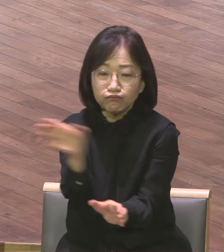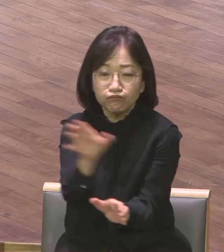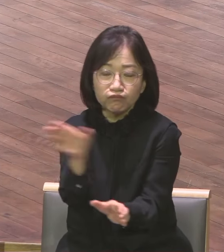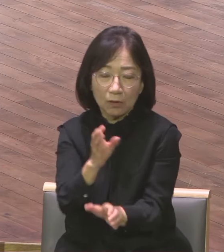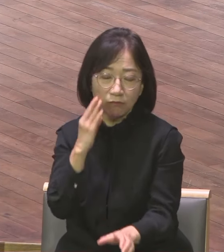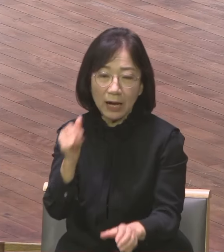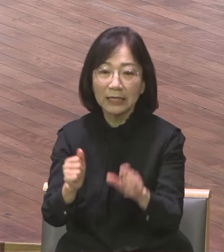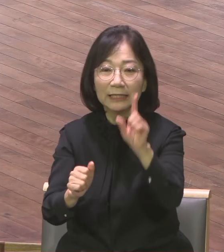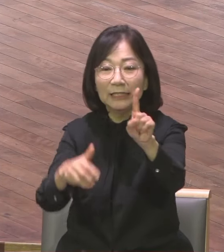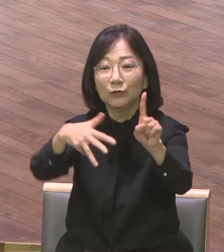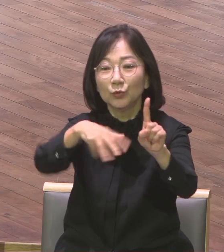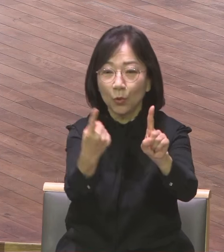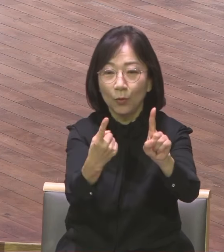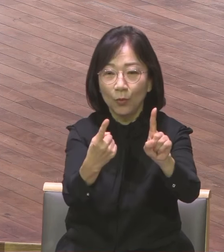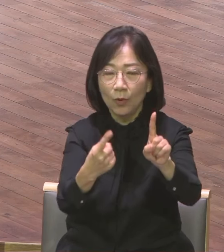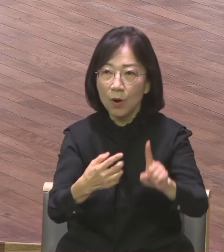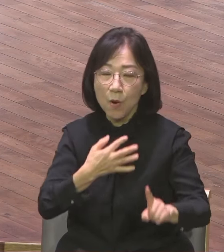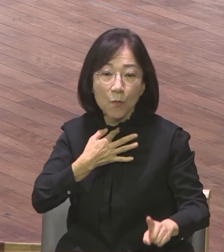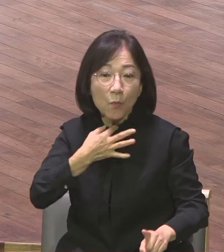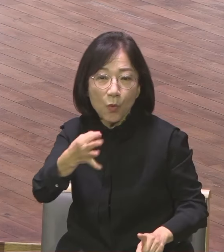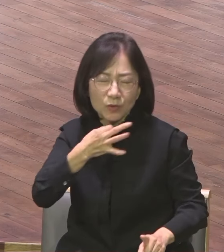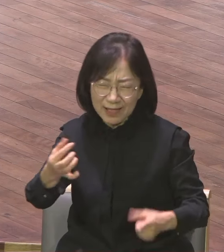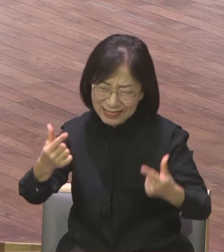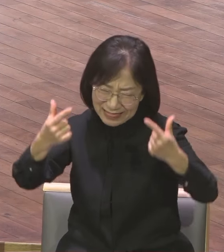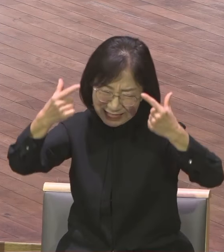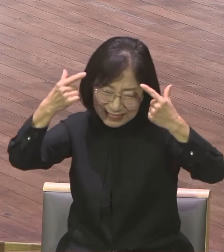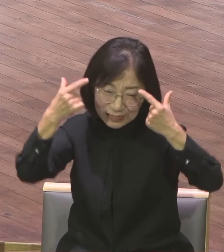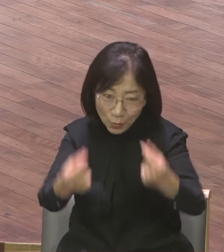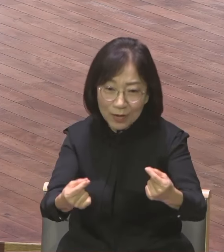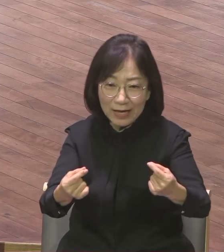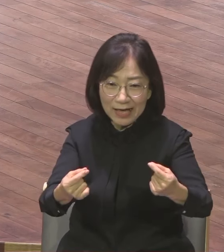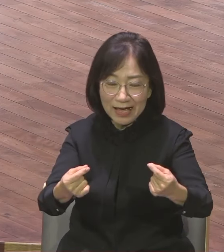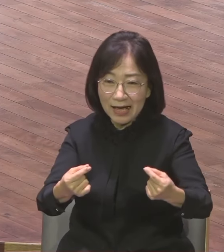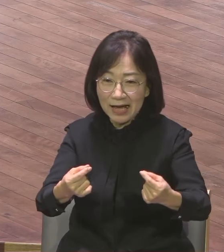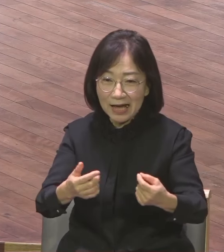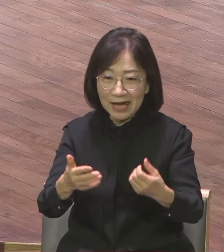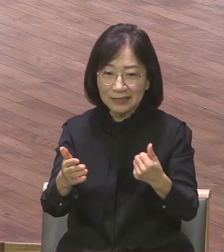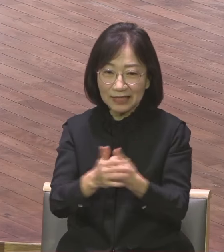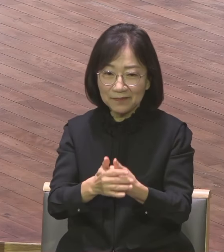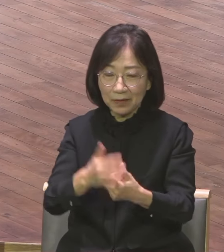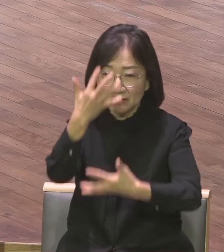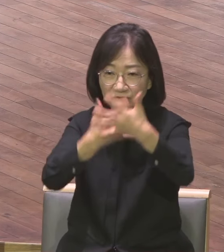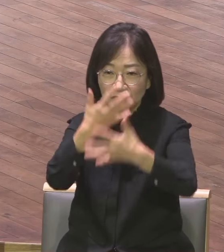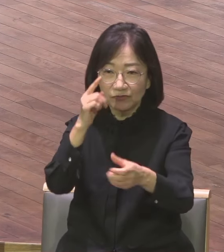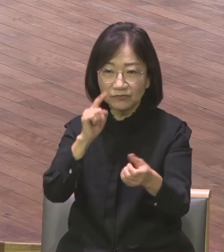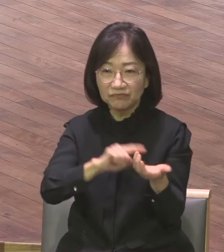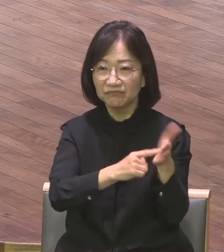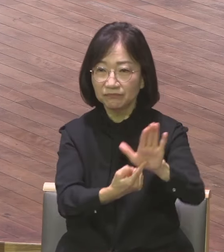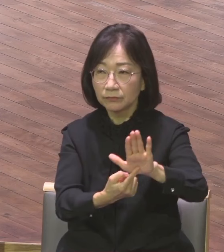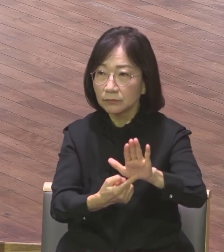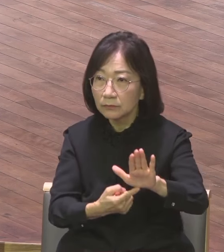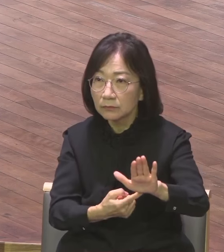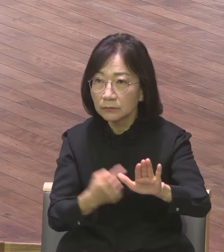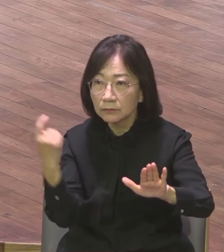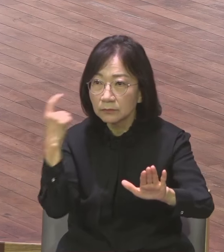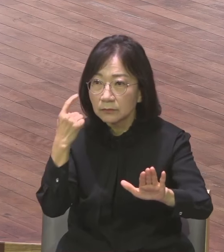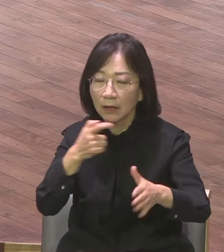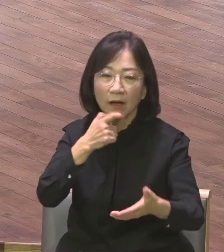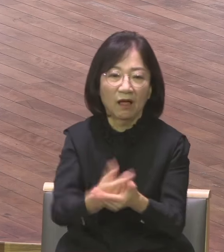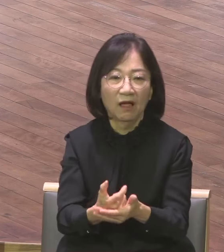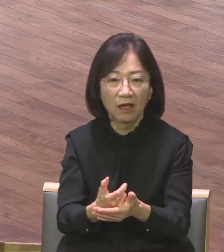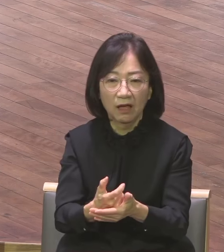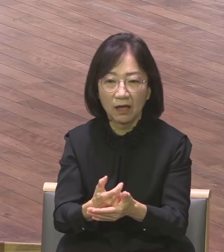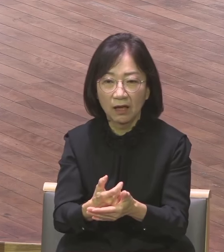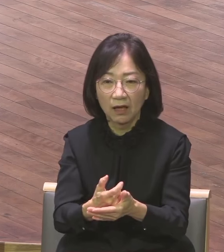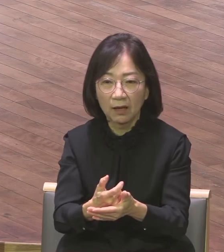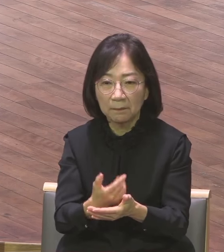그래서 목소리까지도 다 그대로 복제를 할 수 있는 기술이 지금 되어버렸어. 그래서 이게 이제